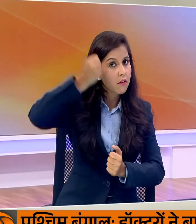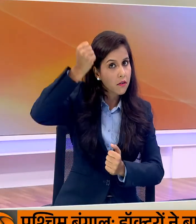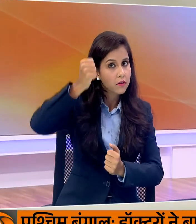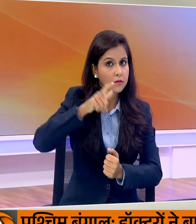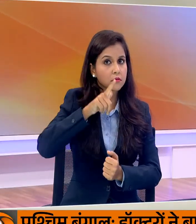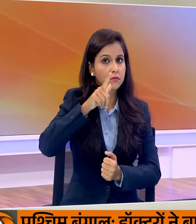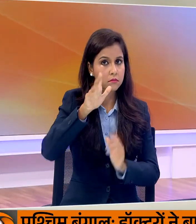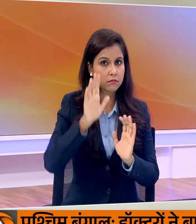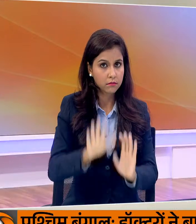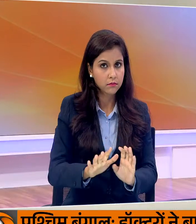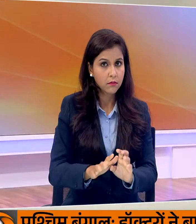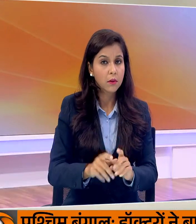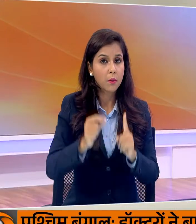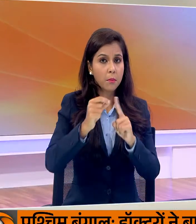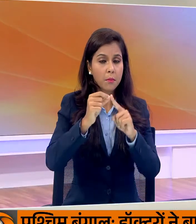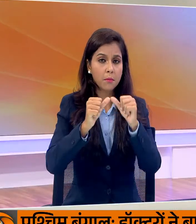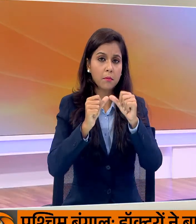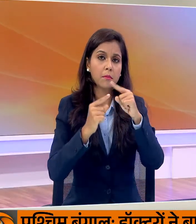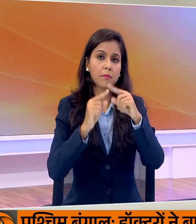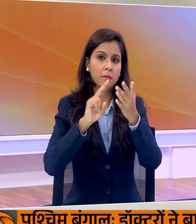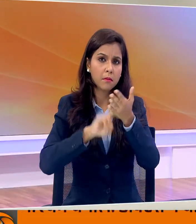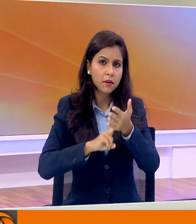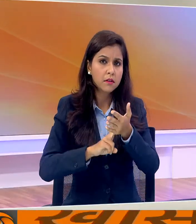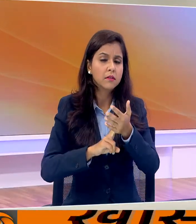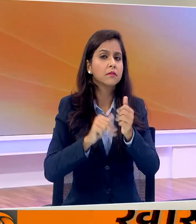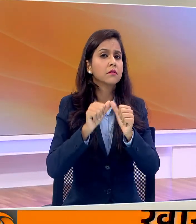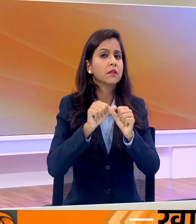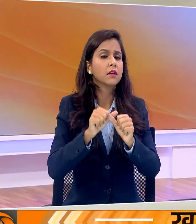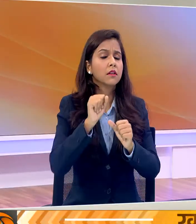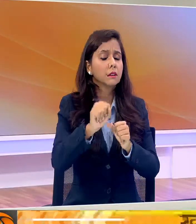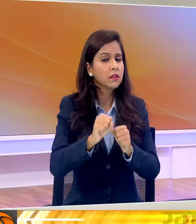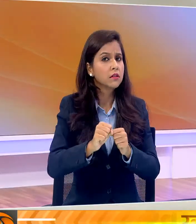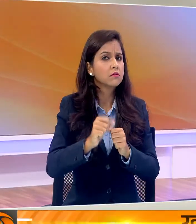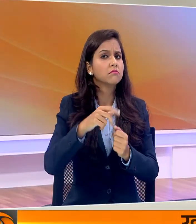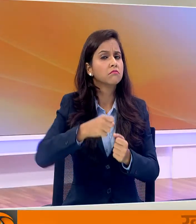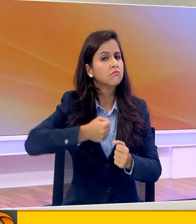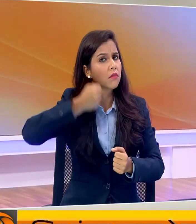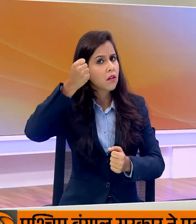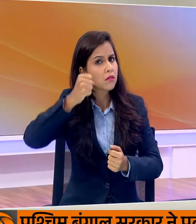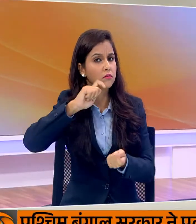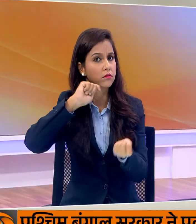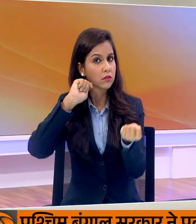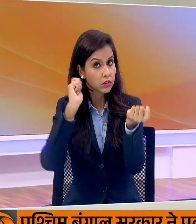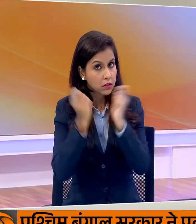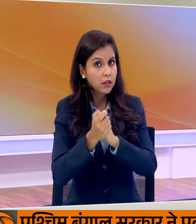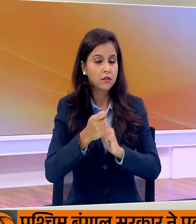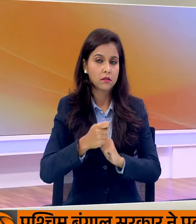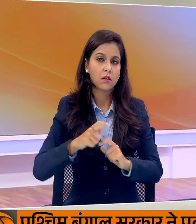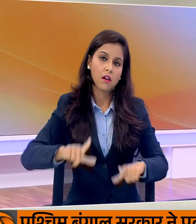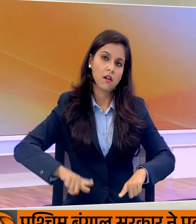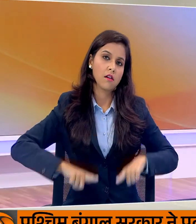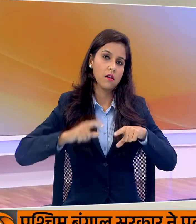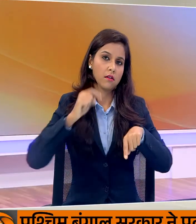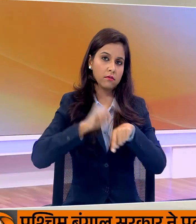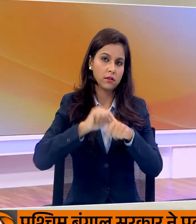सजा सुनाई थी। पटना हाईकोर्ट ने इनकी सजा को उम्र कैद में बदल दिया।